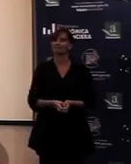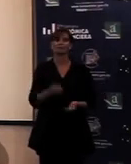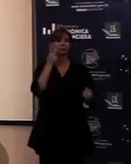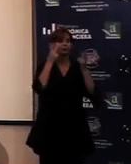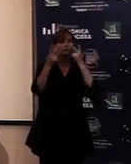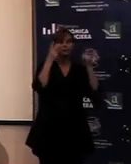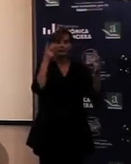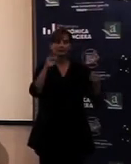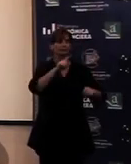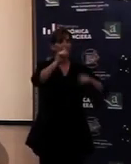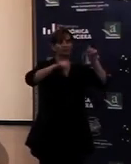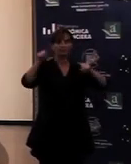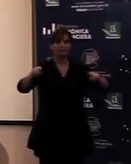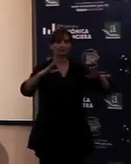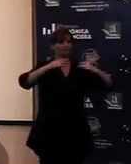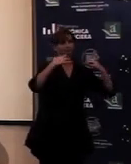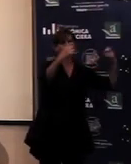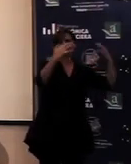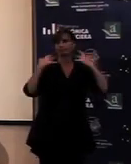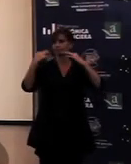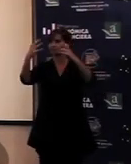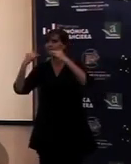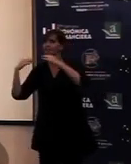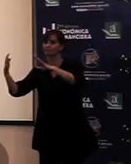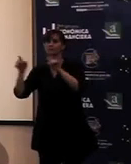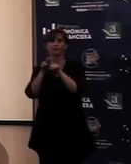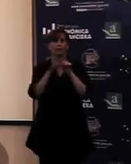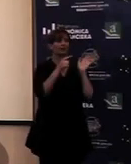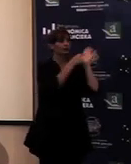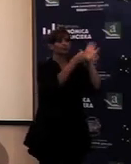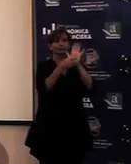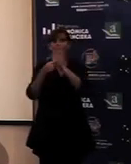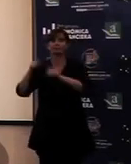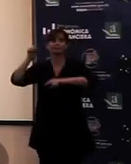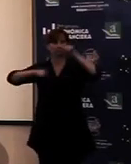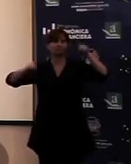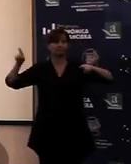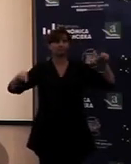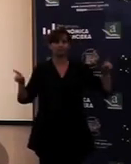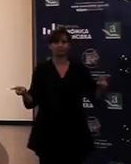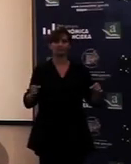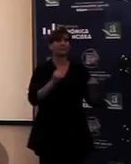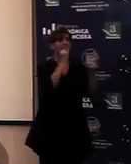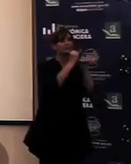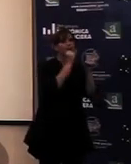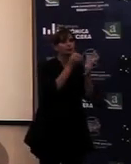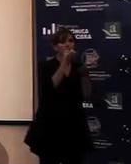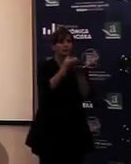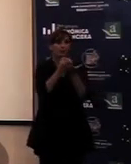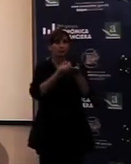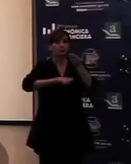auditorios y salones, diferentes exposiciones por parte de instituciones financieras